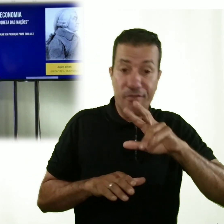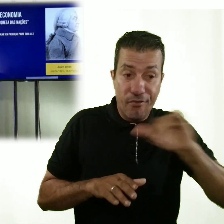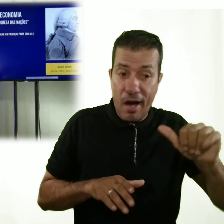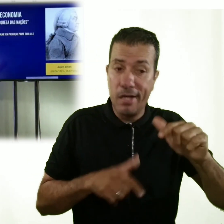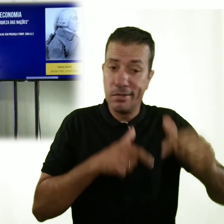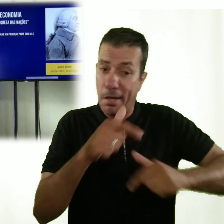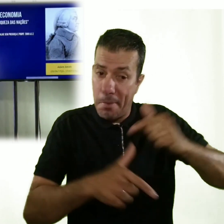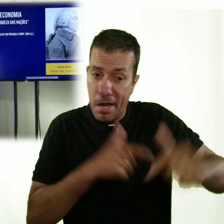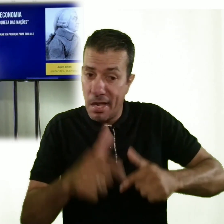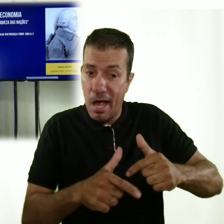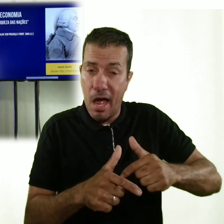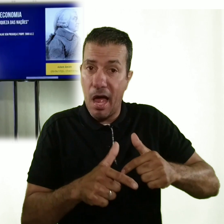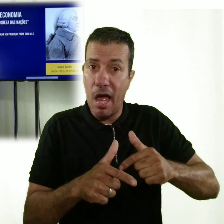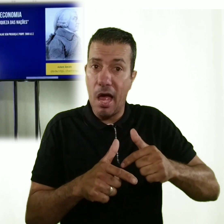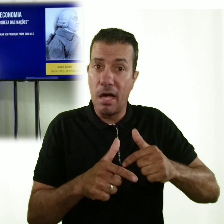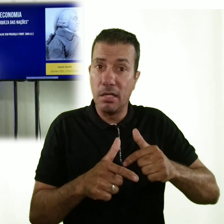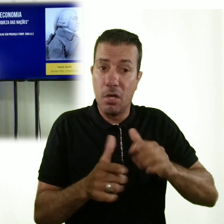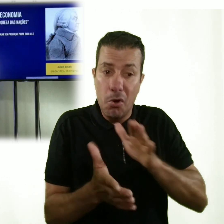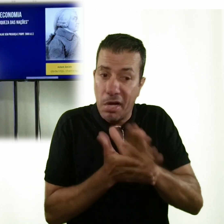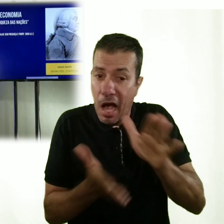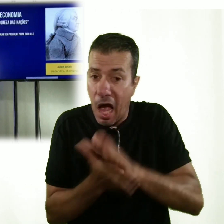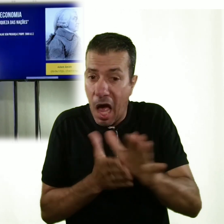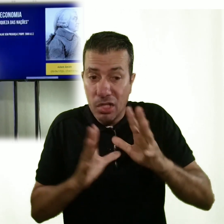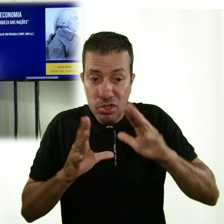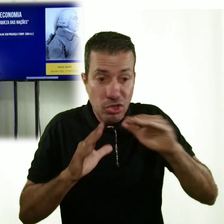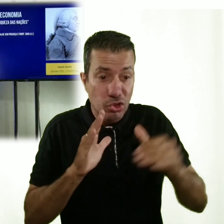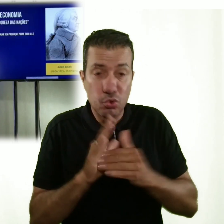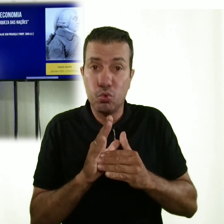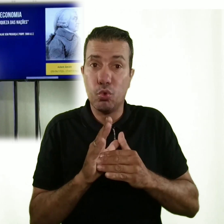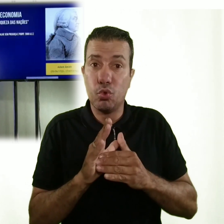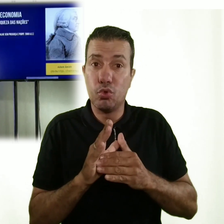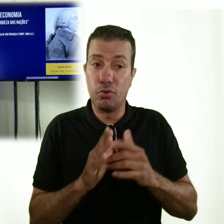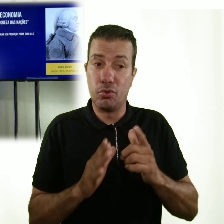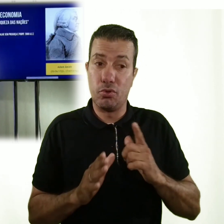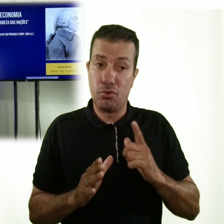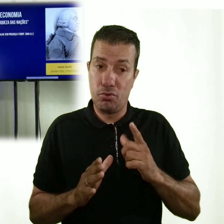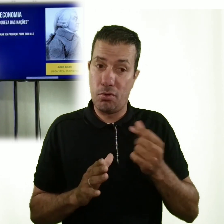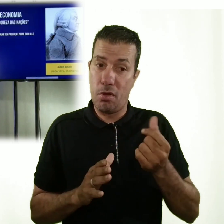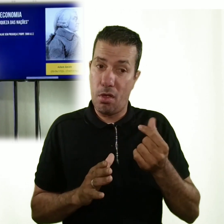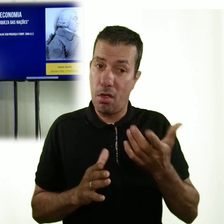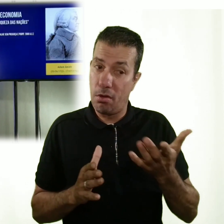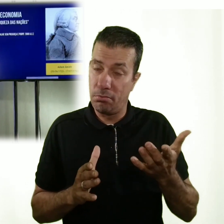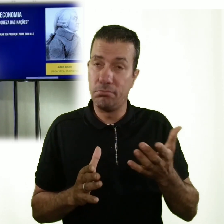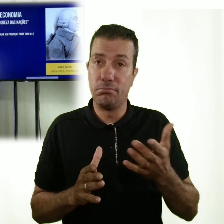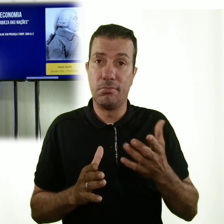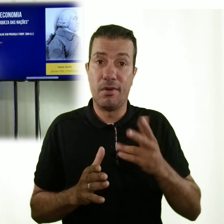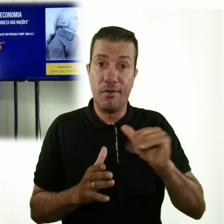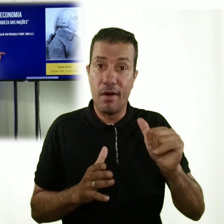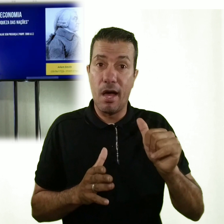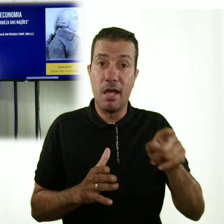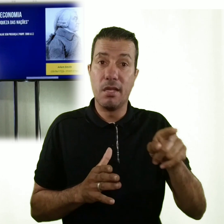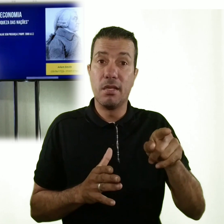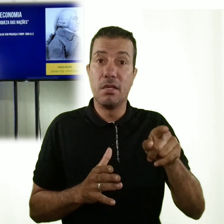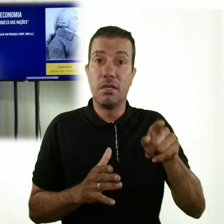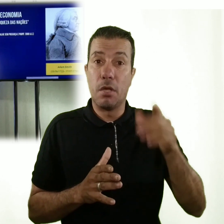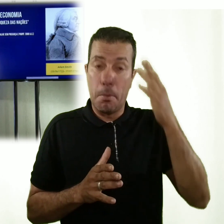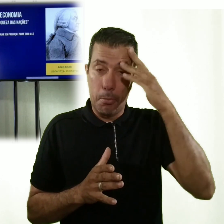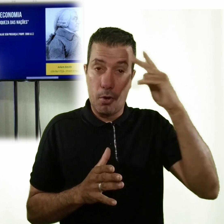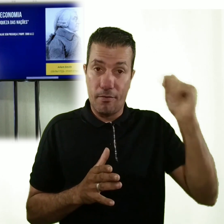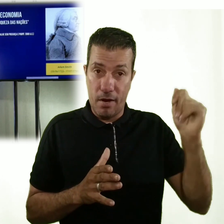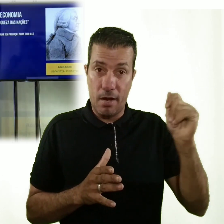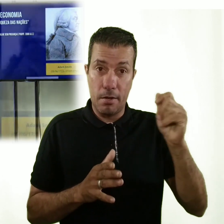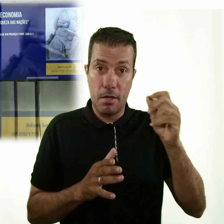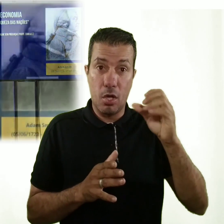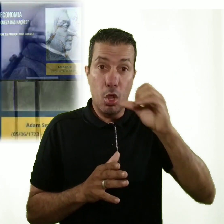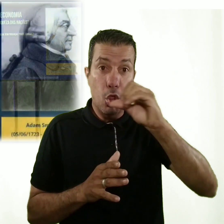gaste tudo que você ganha. É o que está escrito aqui no livro de Provérbios, escrito 900